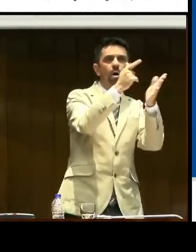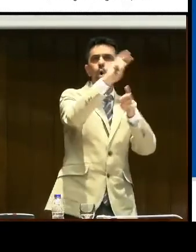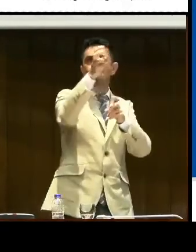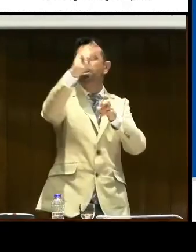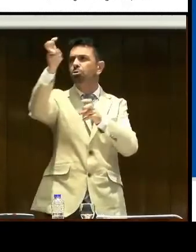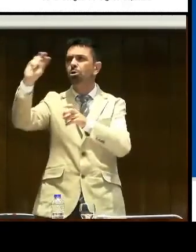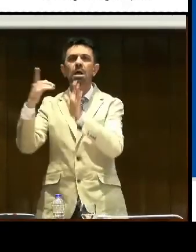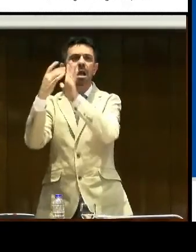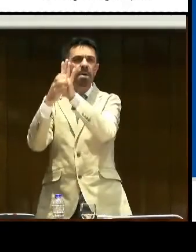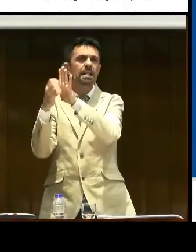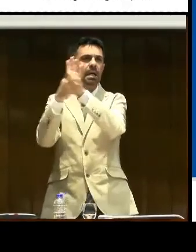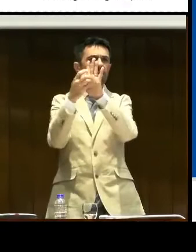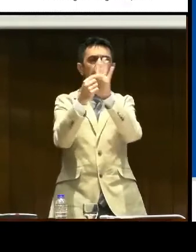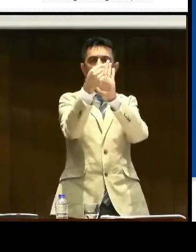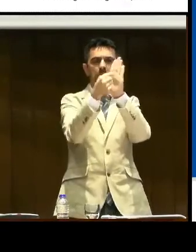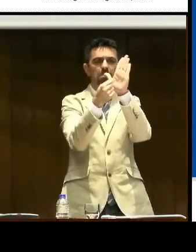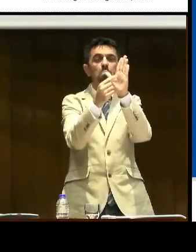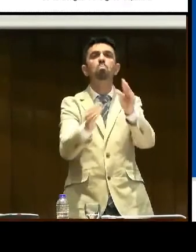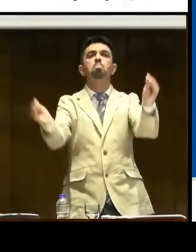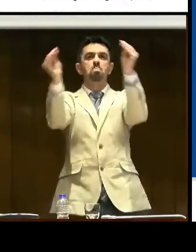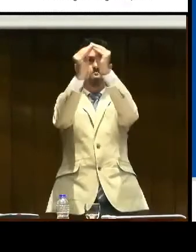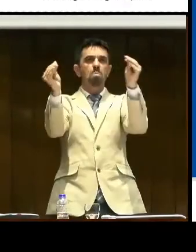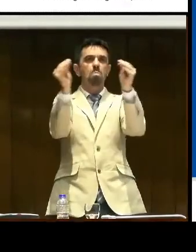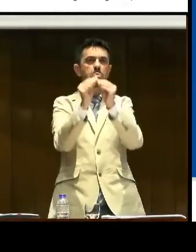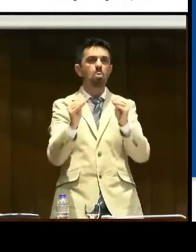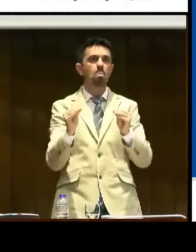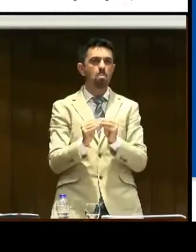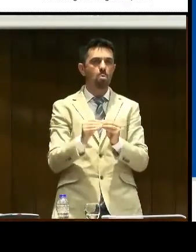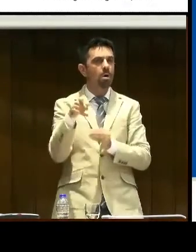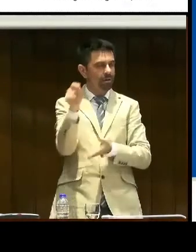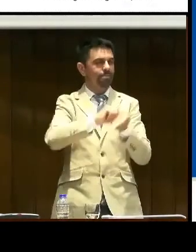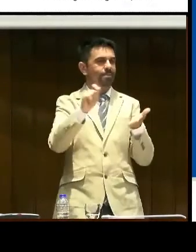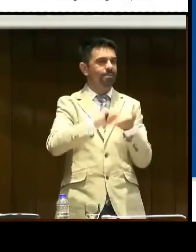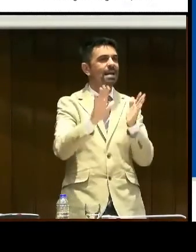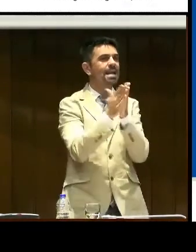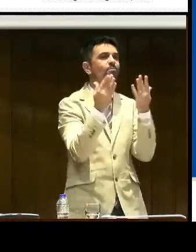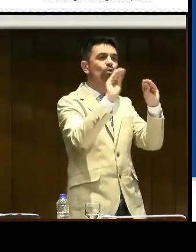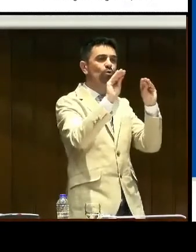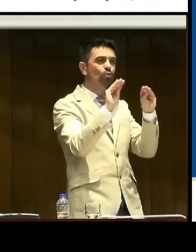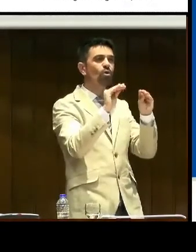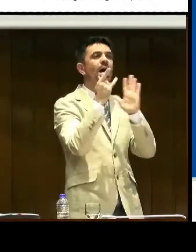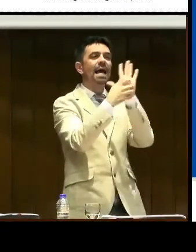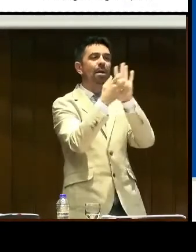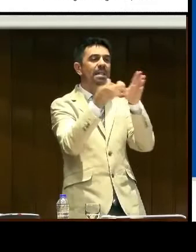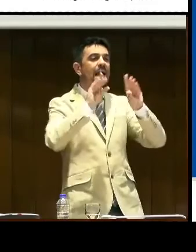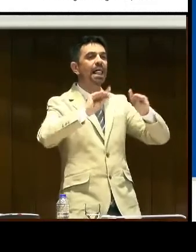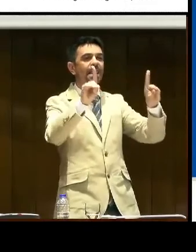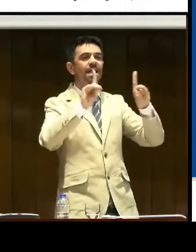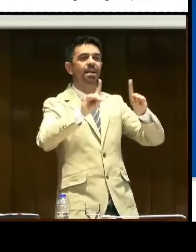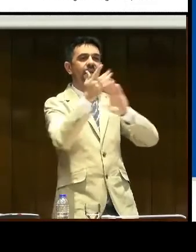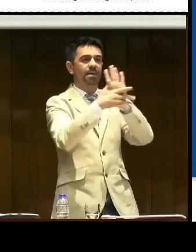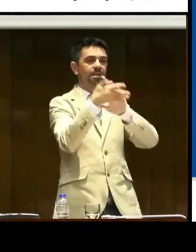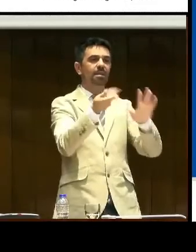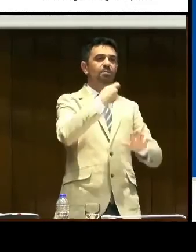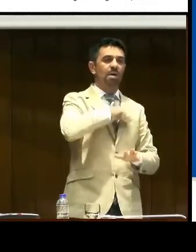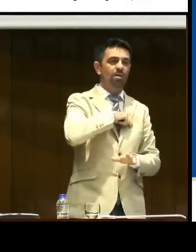con las gramáticas orales en su gramática didáctica de la lengua de signos española y en su posterior